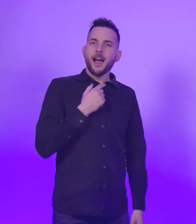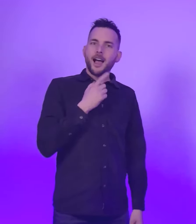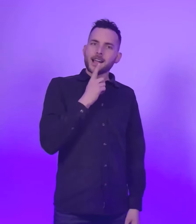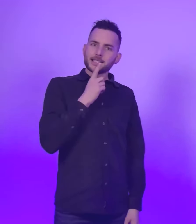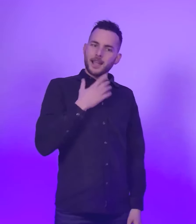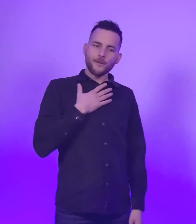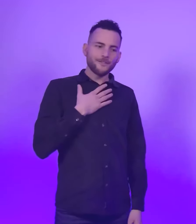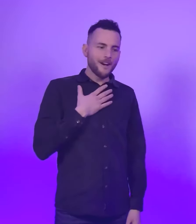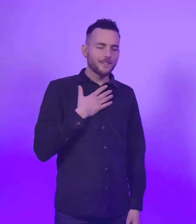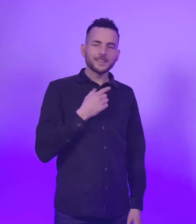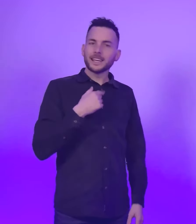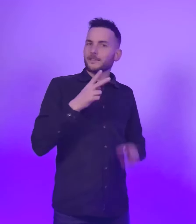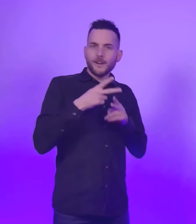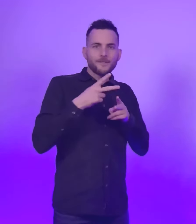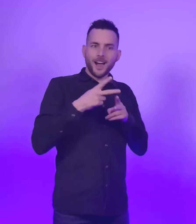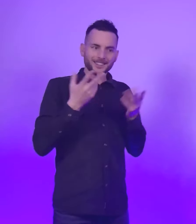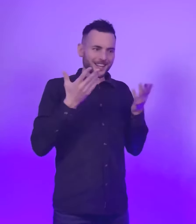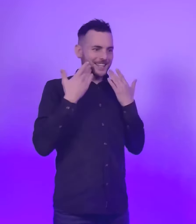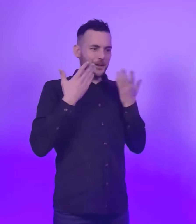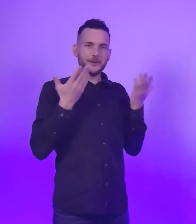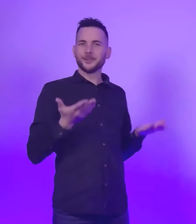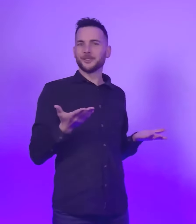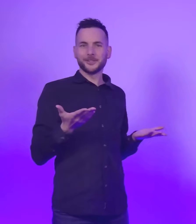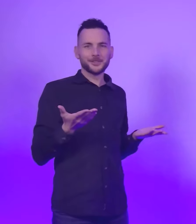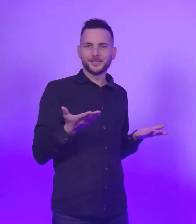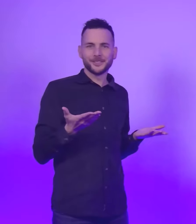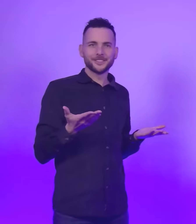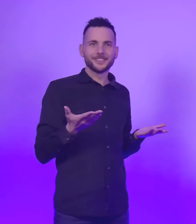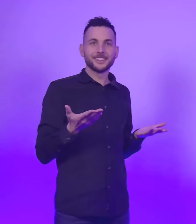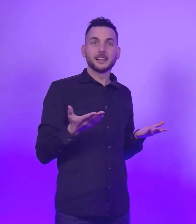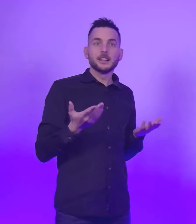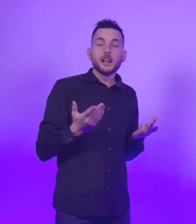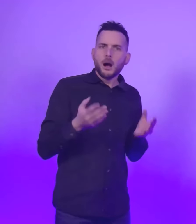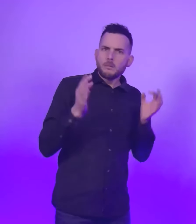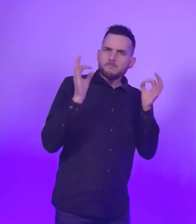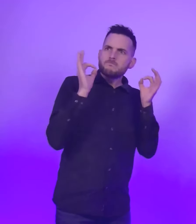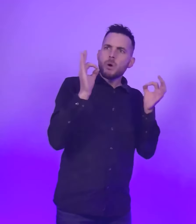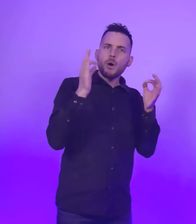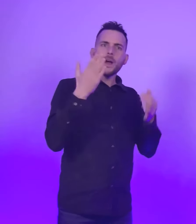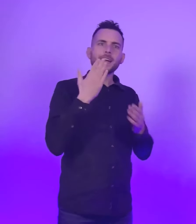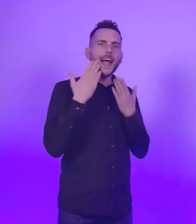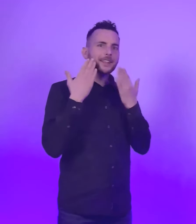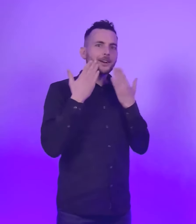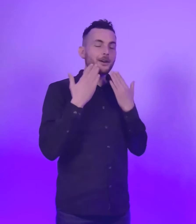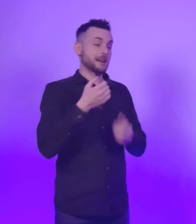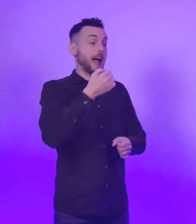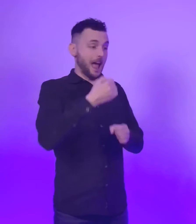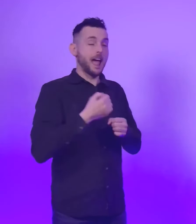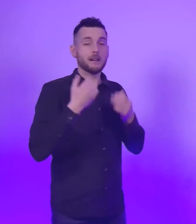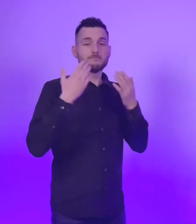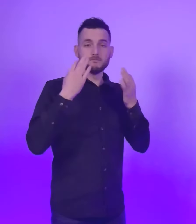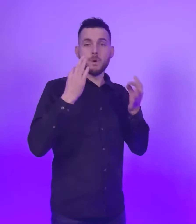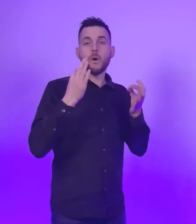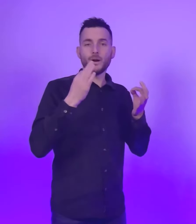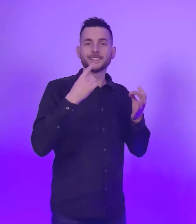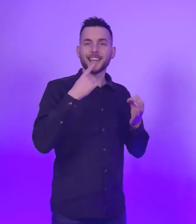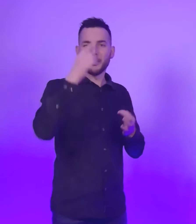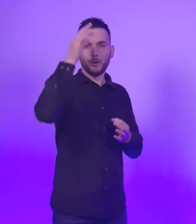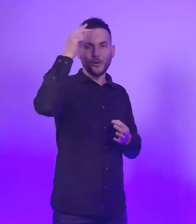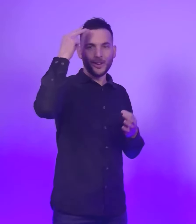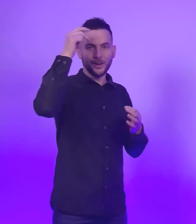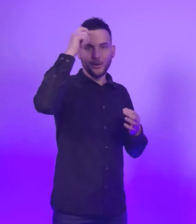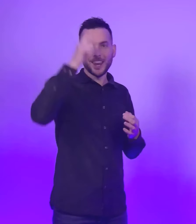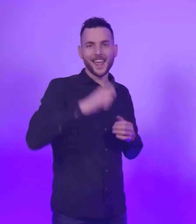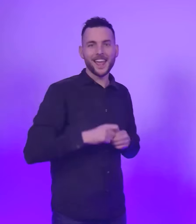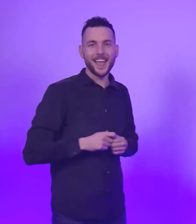helemaal niet gedacht dat dit het cadeau zou zijn. Het is echt een mooi cadeau. Dat is echt heel mooi. Ja, ik ga hem hier neerzetten. Dan kunnen